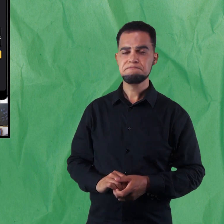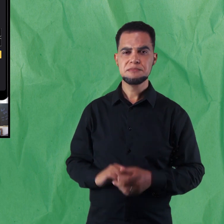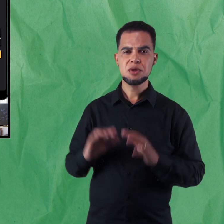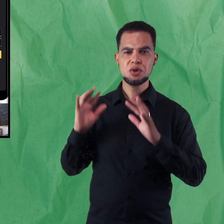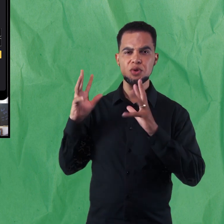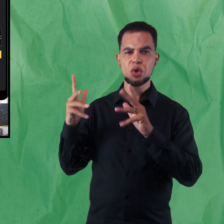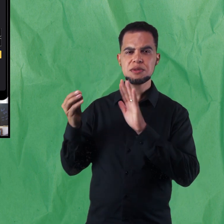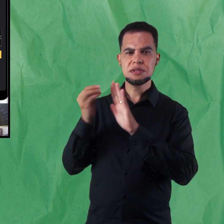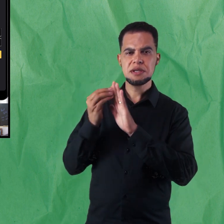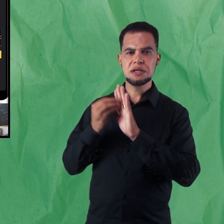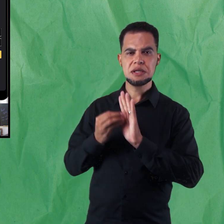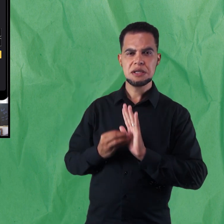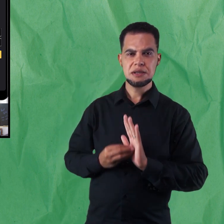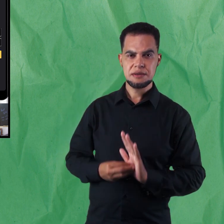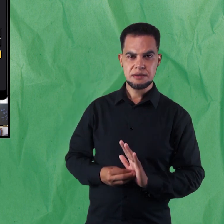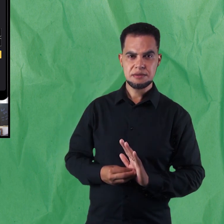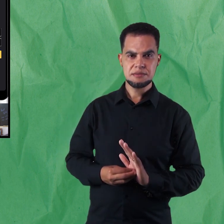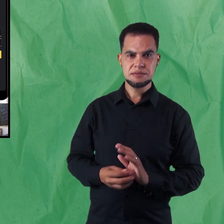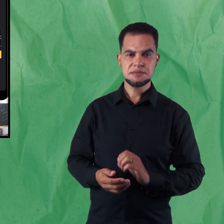todos os campos.